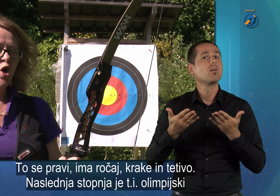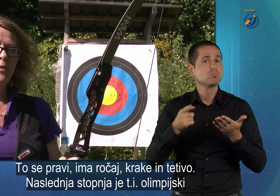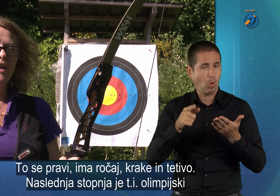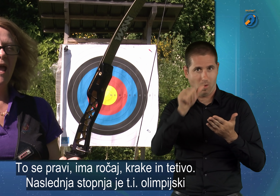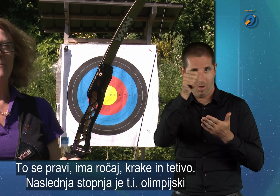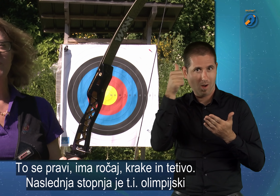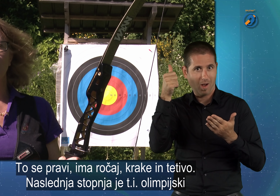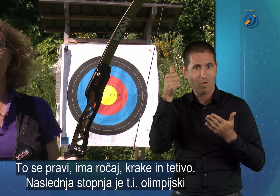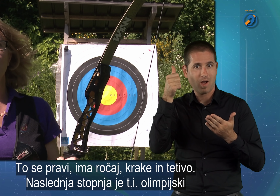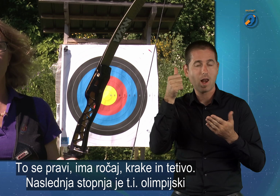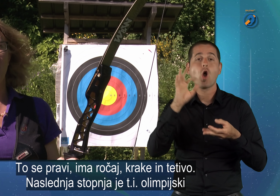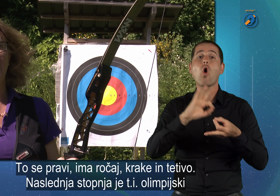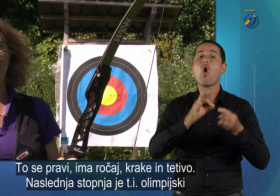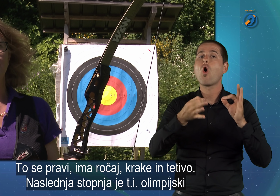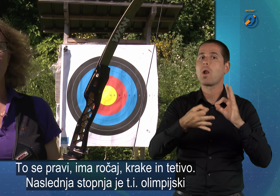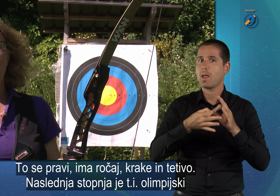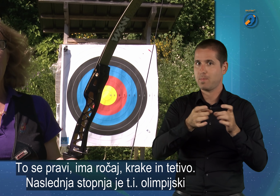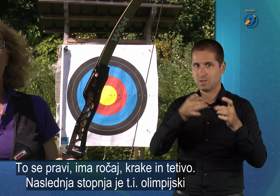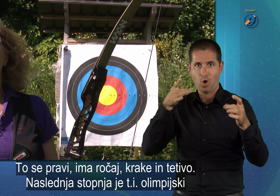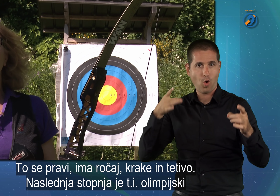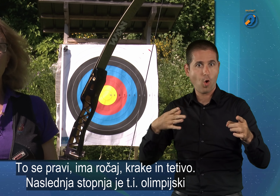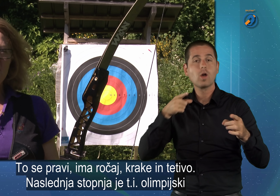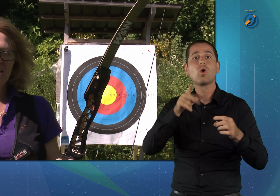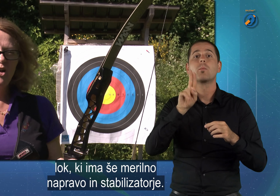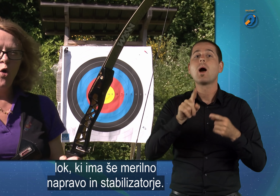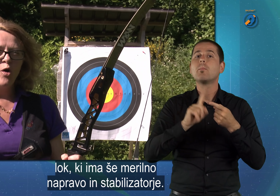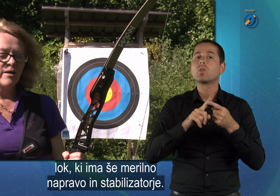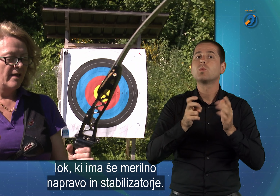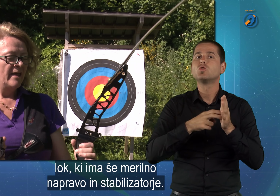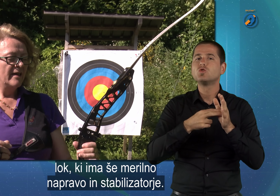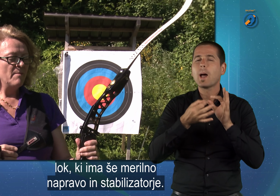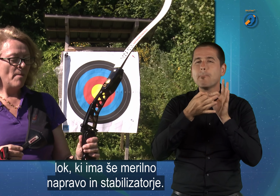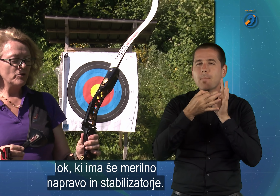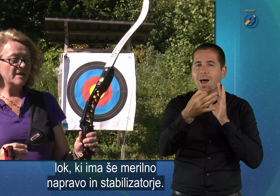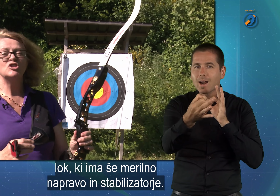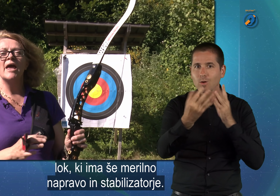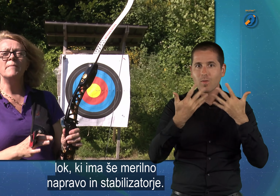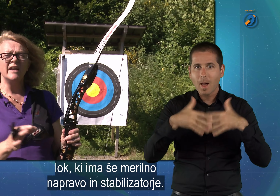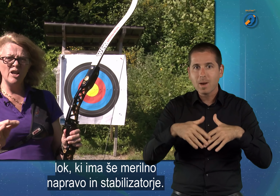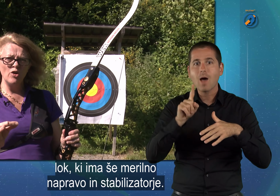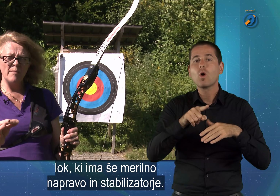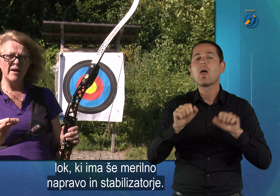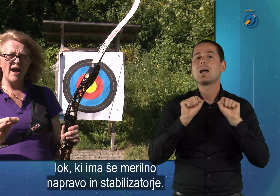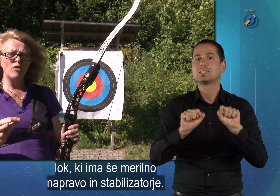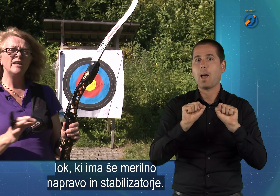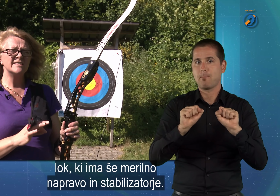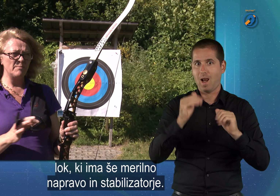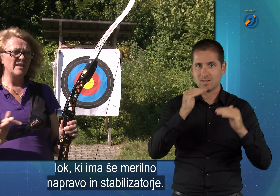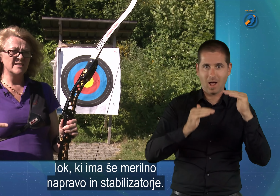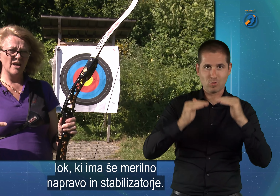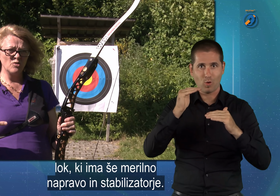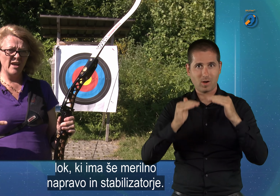naslednja stopna je tako imenovani olimpijski lok, ki ima potem še merilno napravo